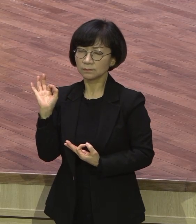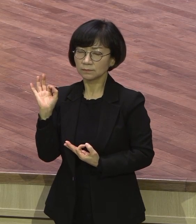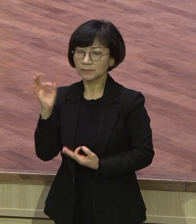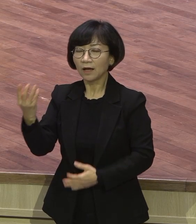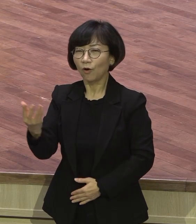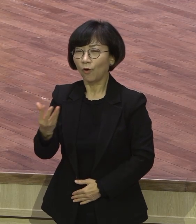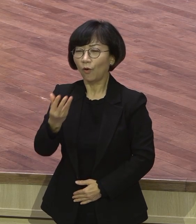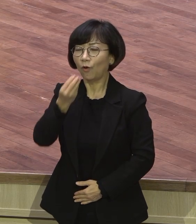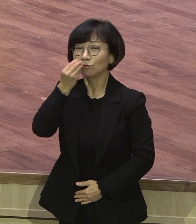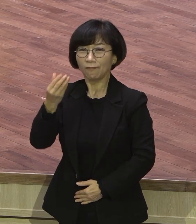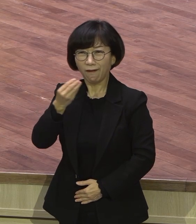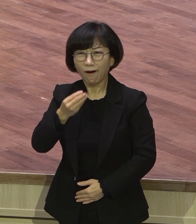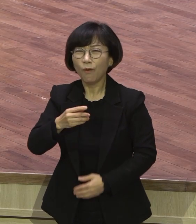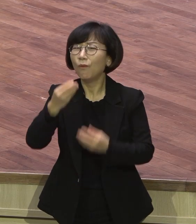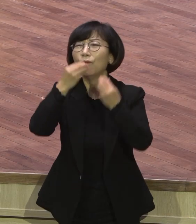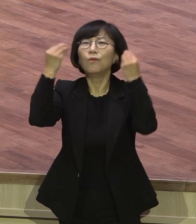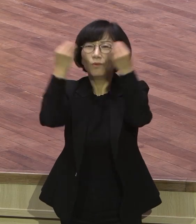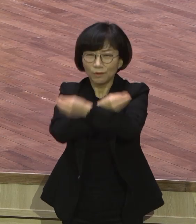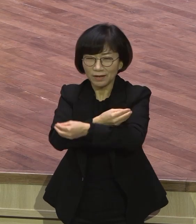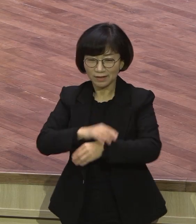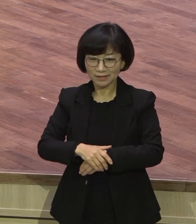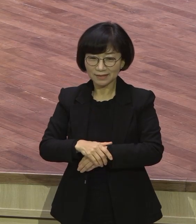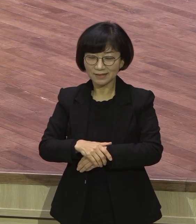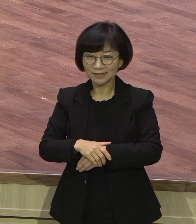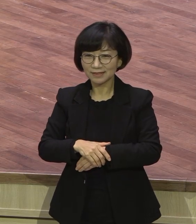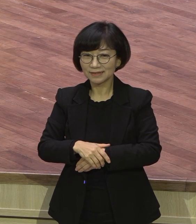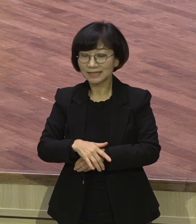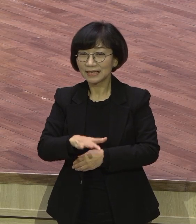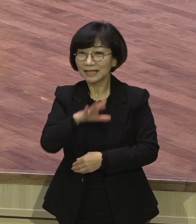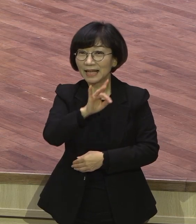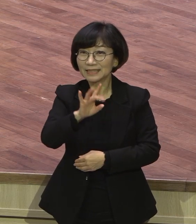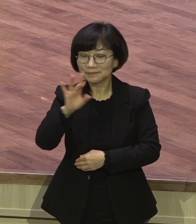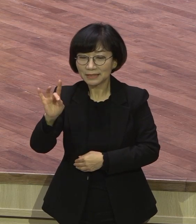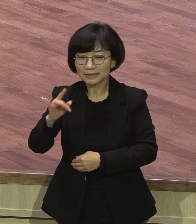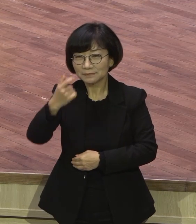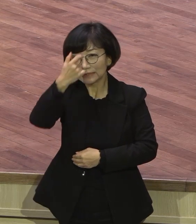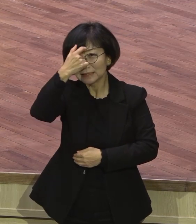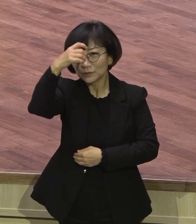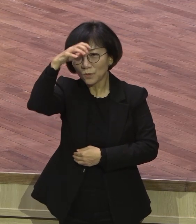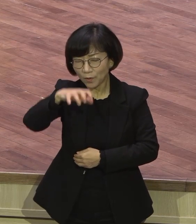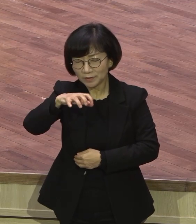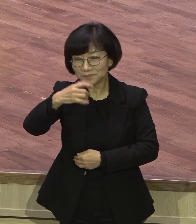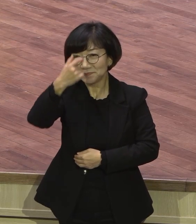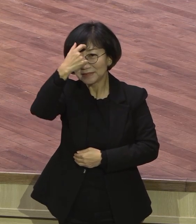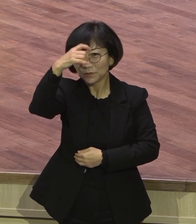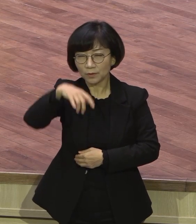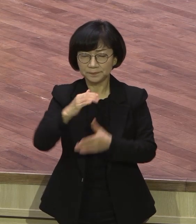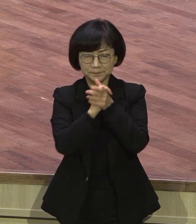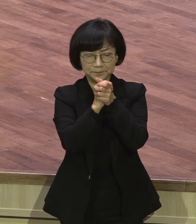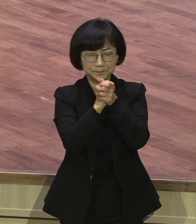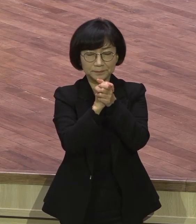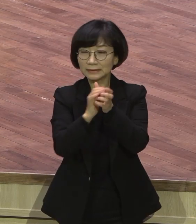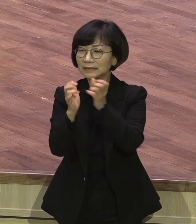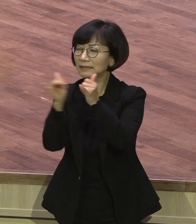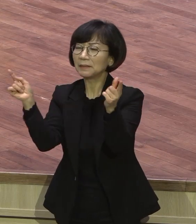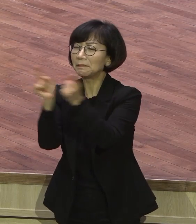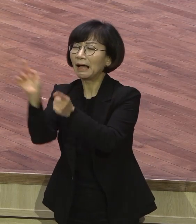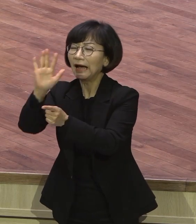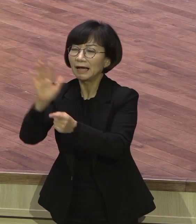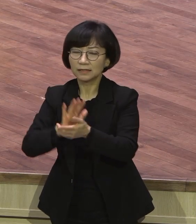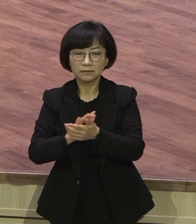기독교인데 그런 분들 많아요. 기도원에 가서 금식하면서 기도하고 그렇게 세상에 내려오지 않으면 그 자리가 거룩한 자리고 자기가